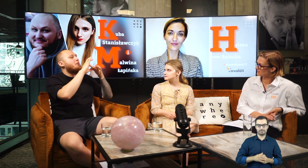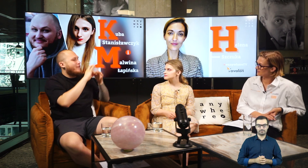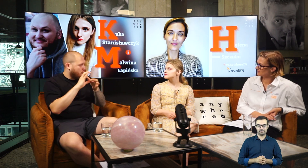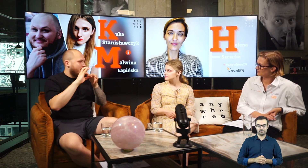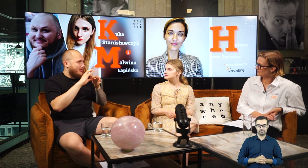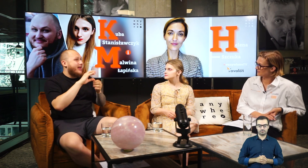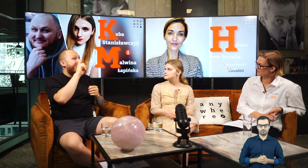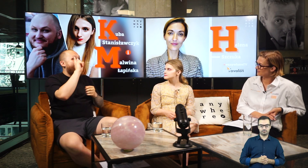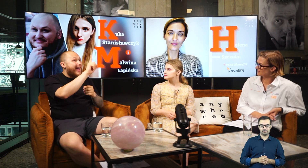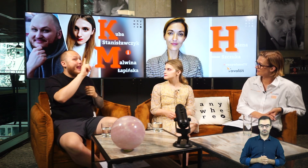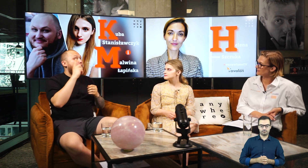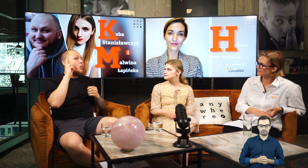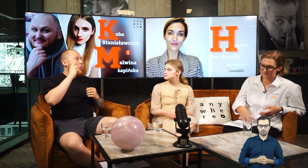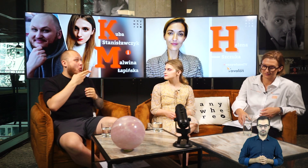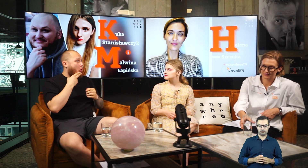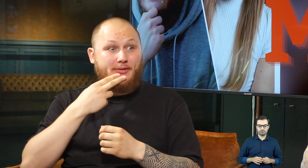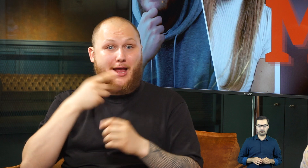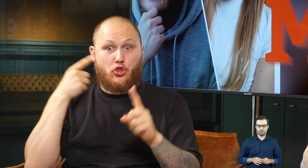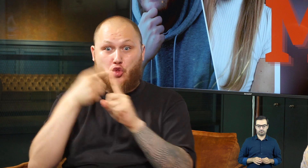ruch, prawda,